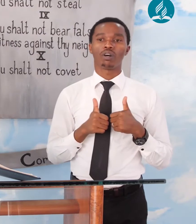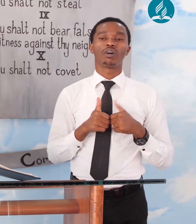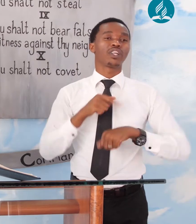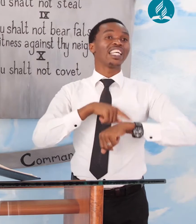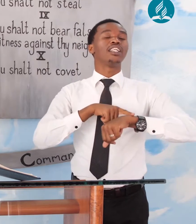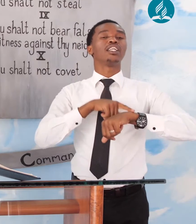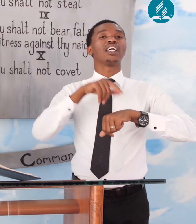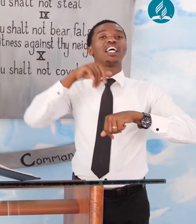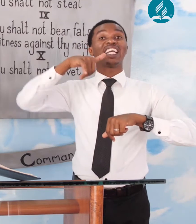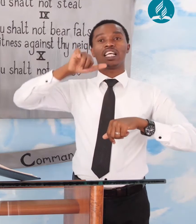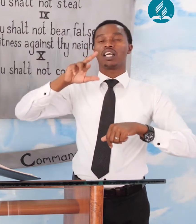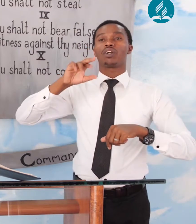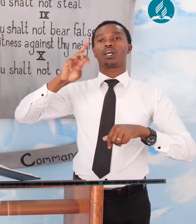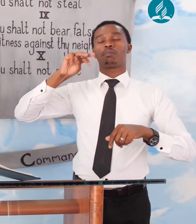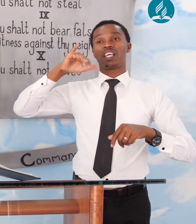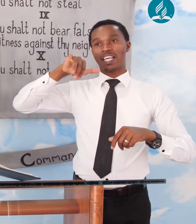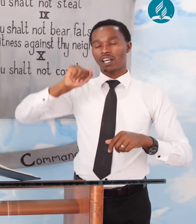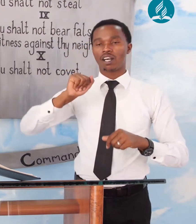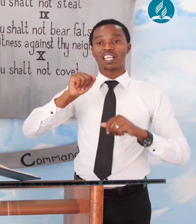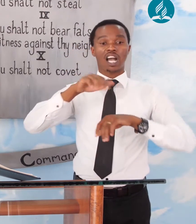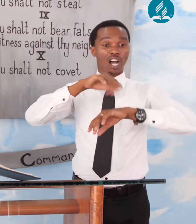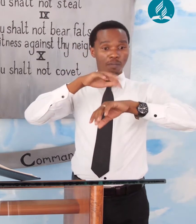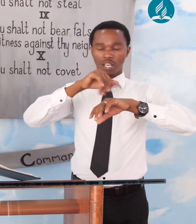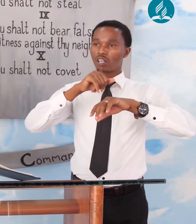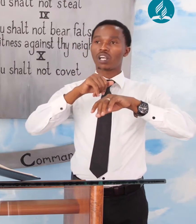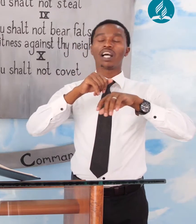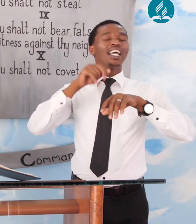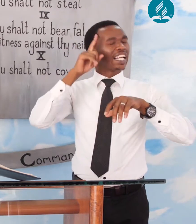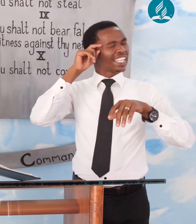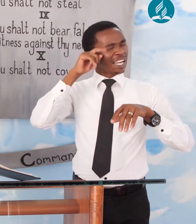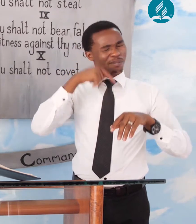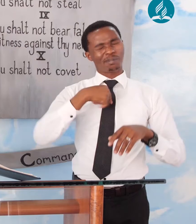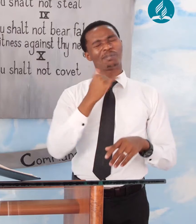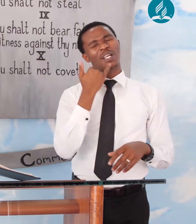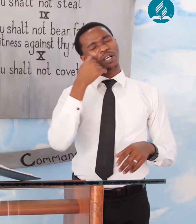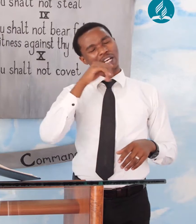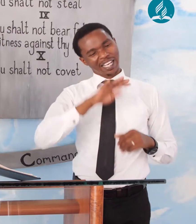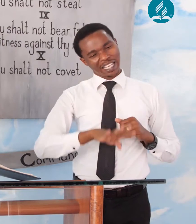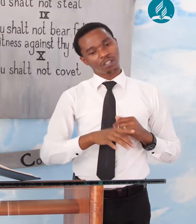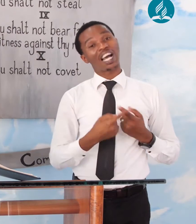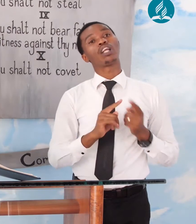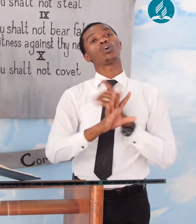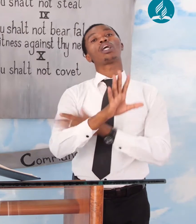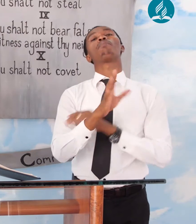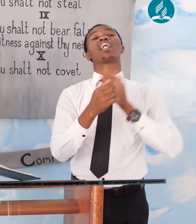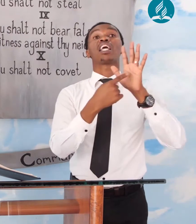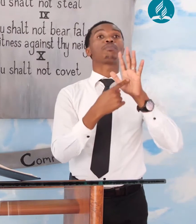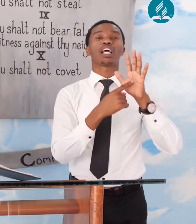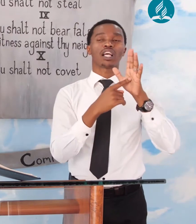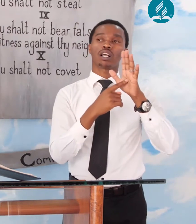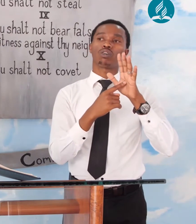Yeremiya nawe mbere yumvaga ari umwana Imana imutumye agira ubwoba ariko nyuma yaho Imana imwereka